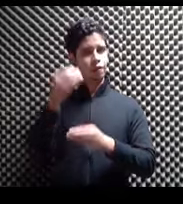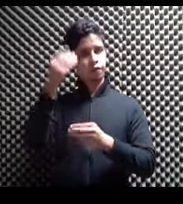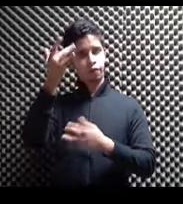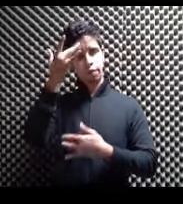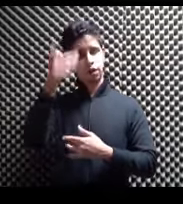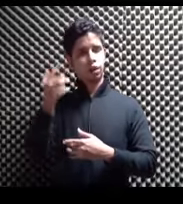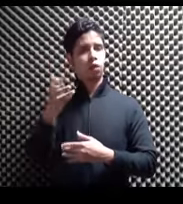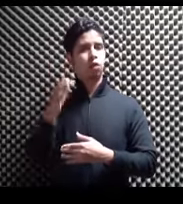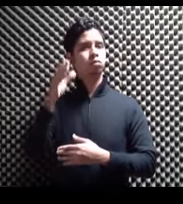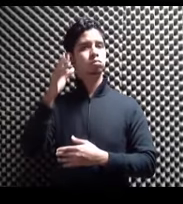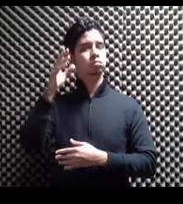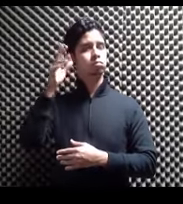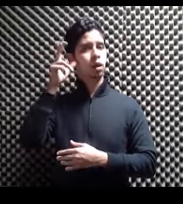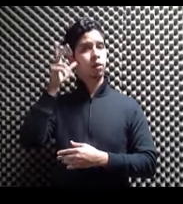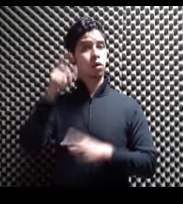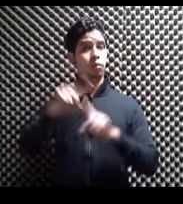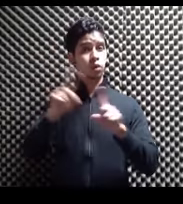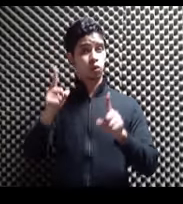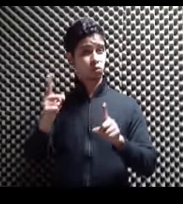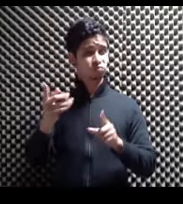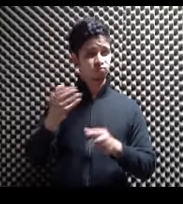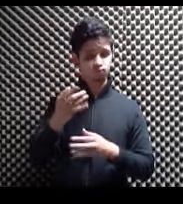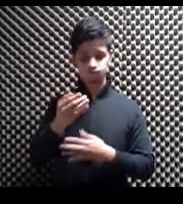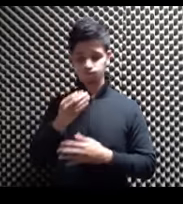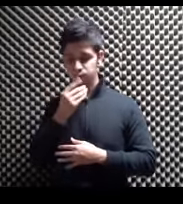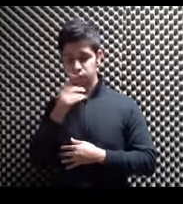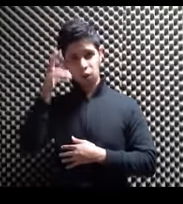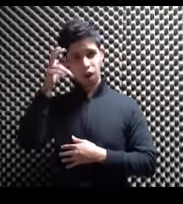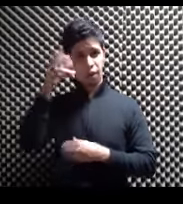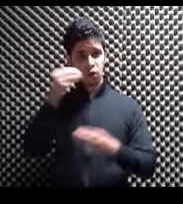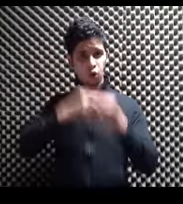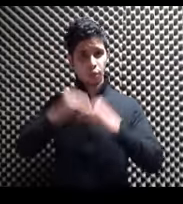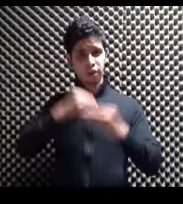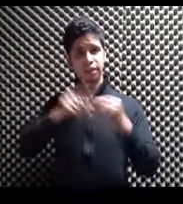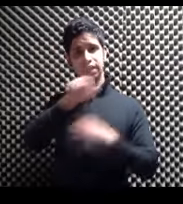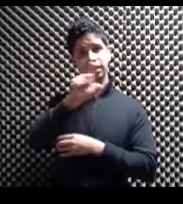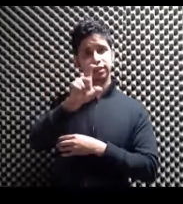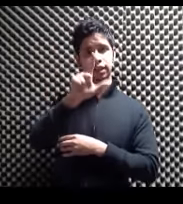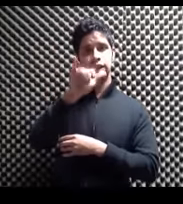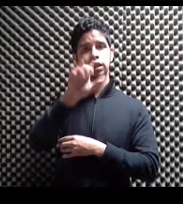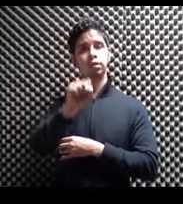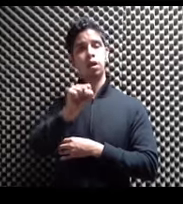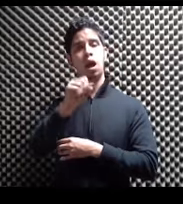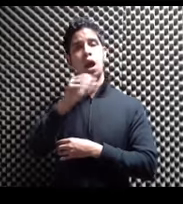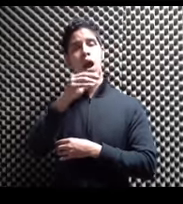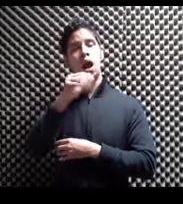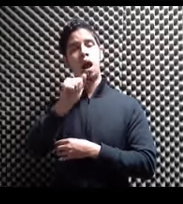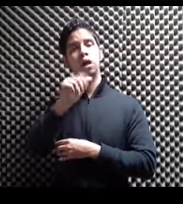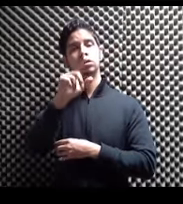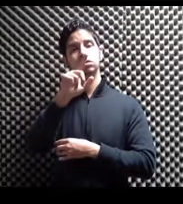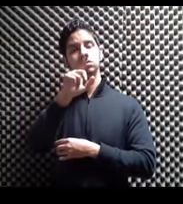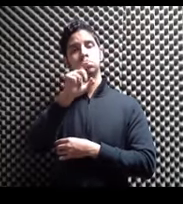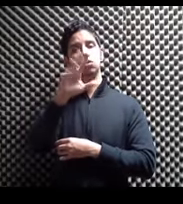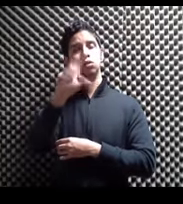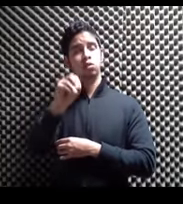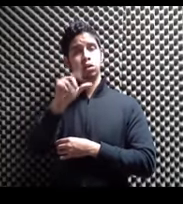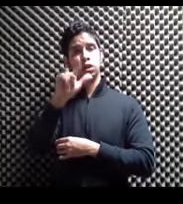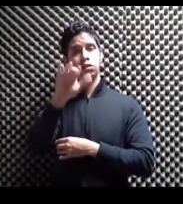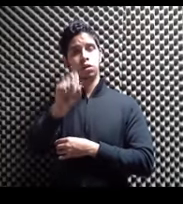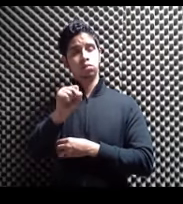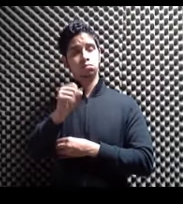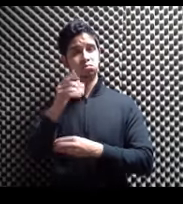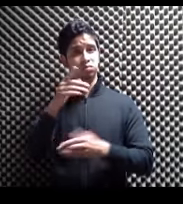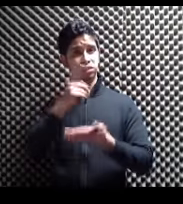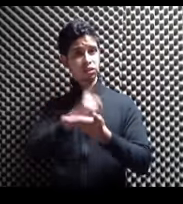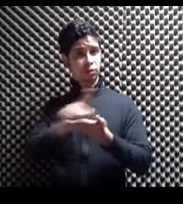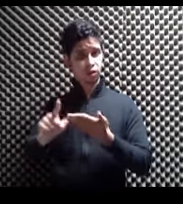come de 100 libras a 150 libras semanales. Que estamos hablando que un saco de alimentos de 100 libras vale